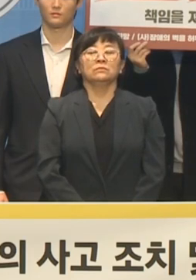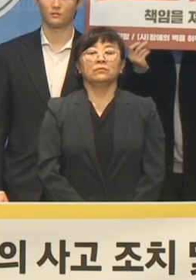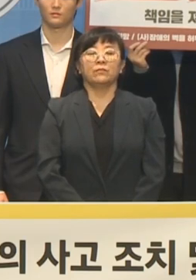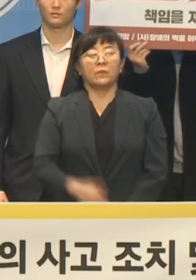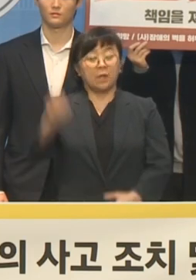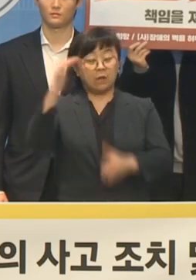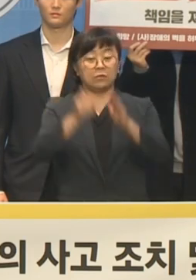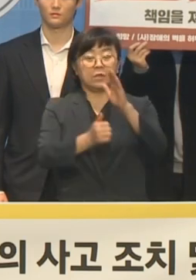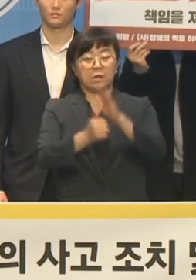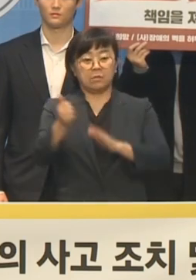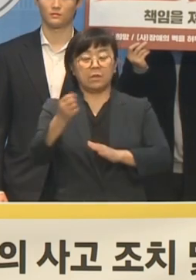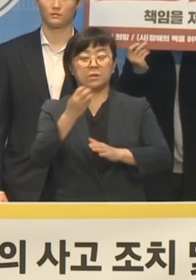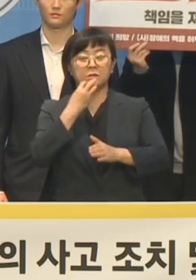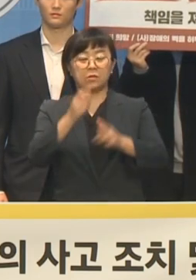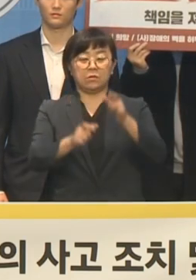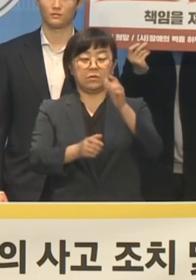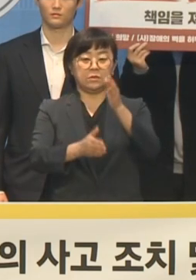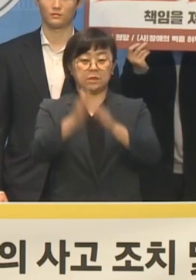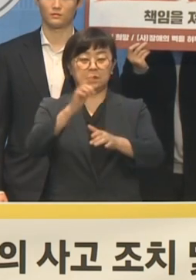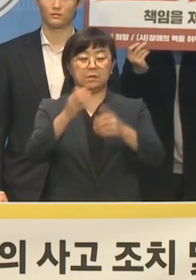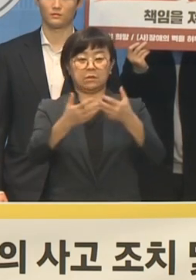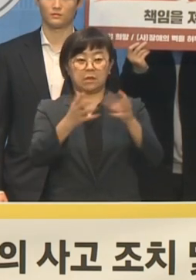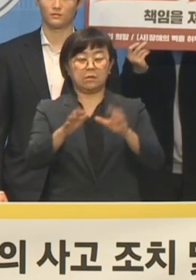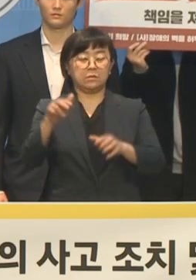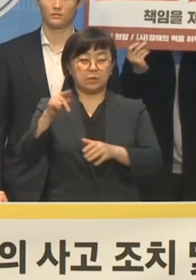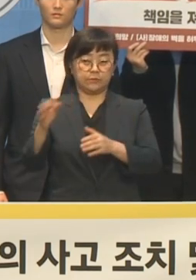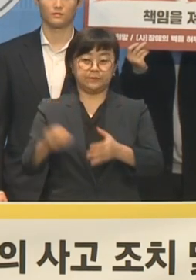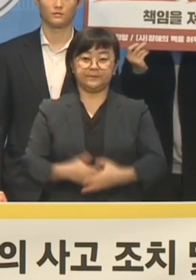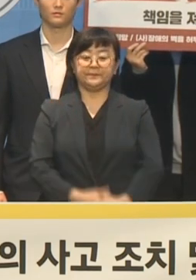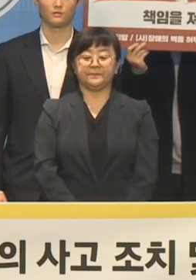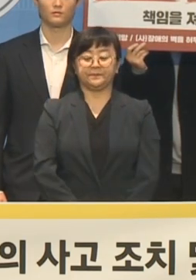한국의 희망 서울특별시당 위원장 정인성입니다.